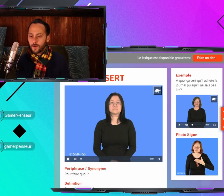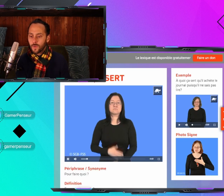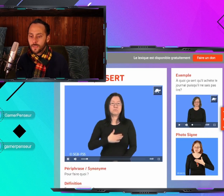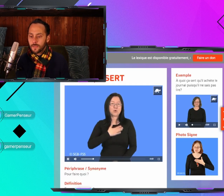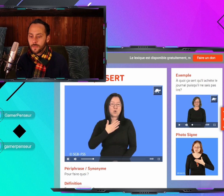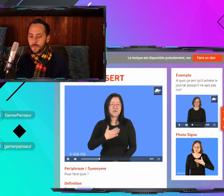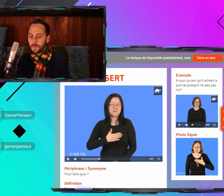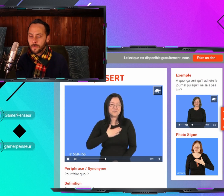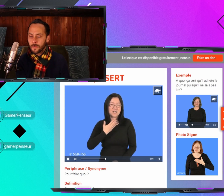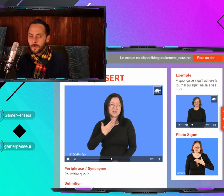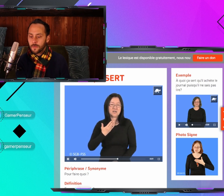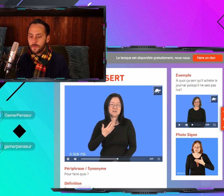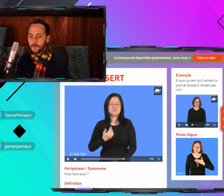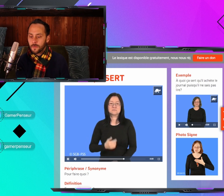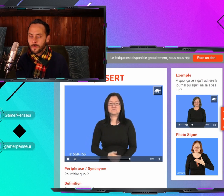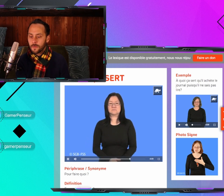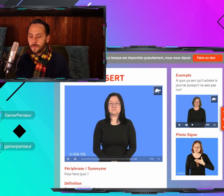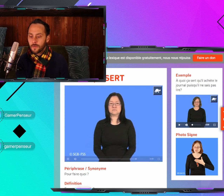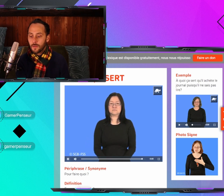À quoi ça sert?